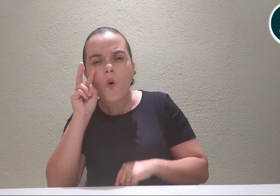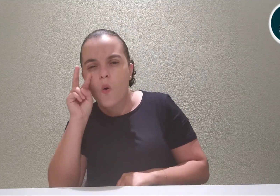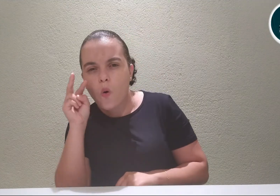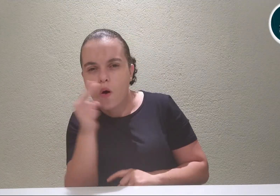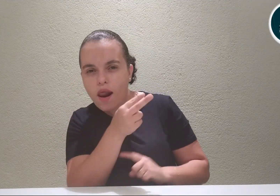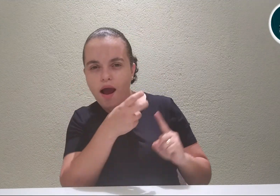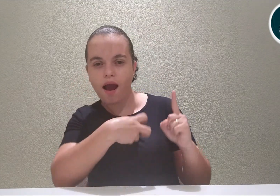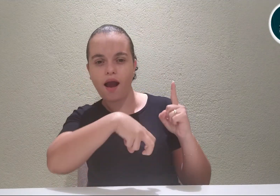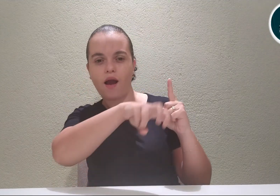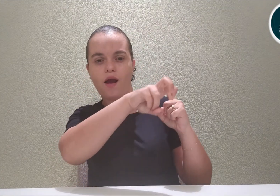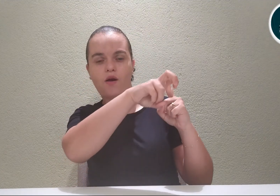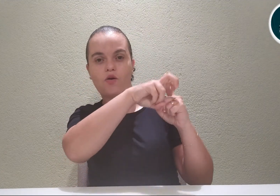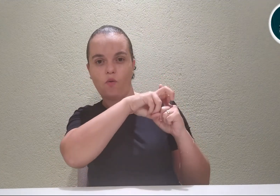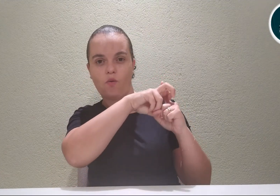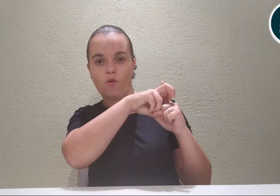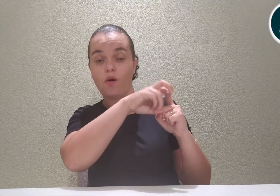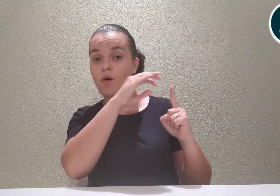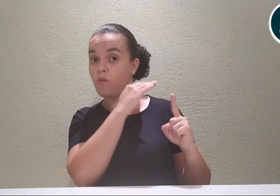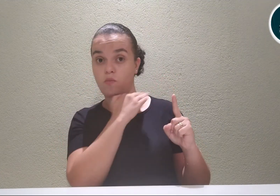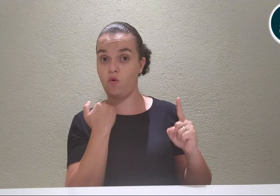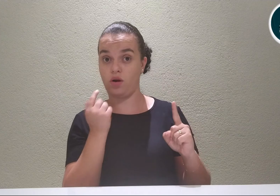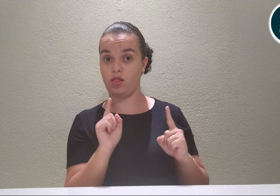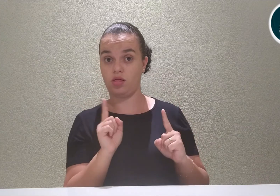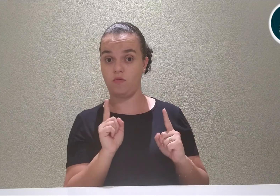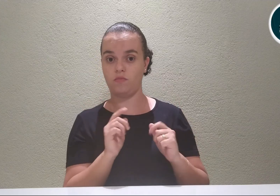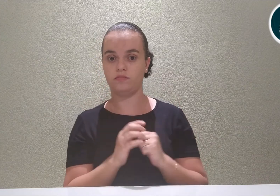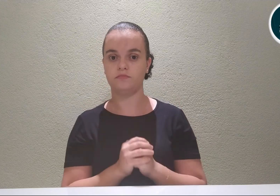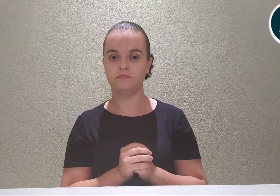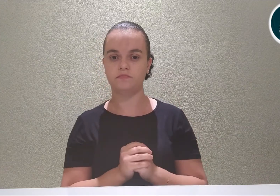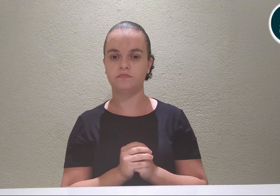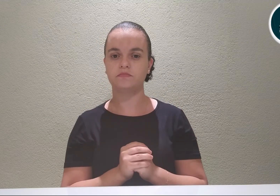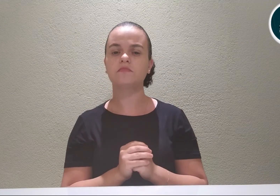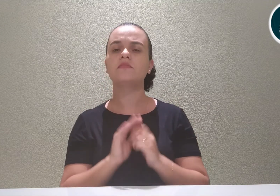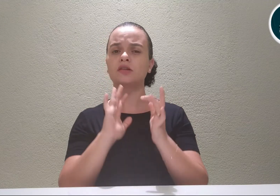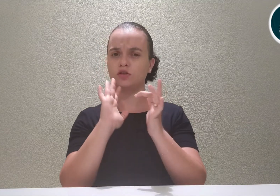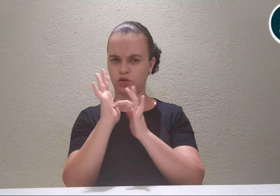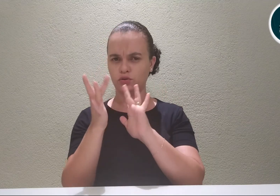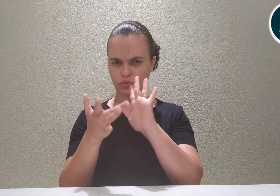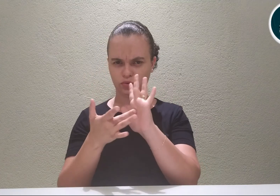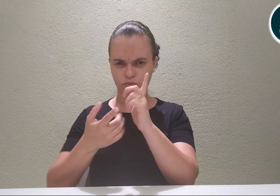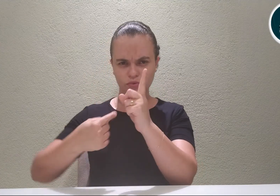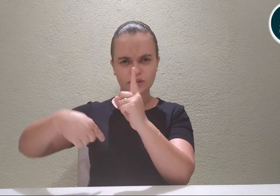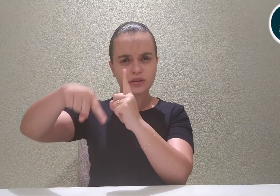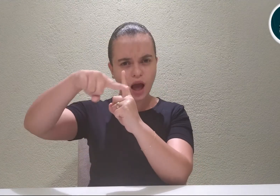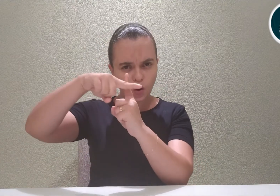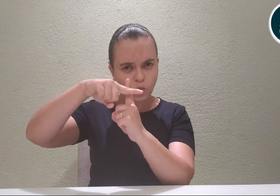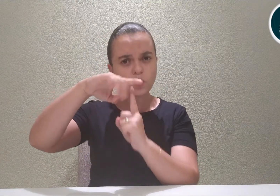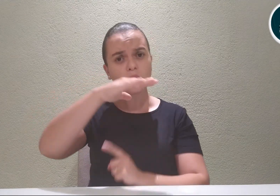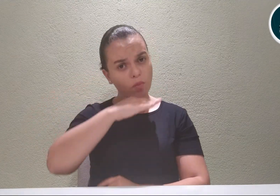Aqueles que fossem picados deveriam olhar para a cobra de bronze e assim viveriam.